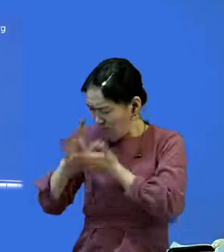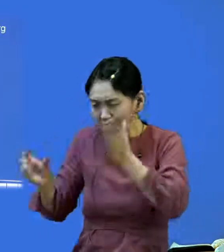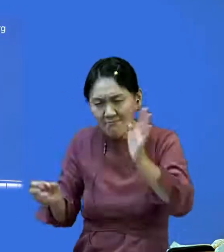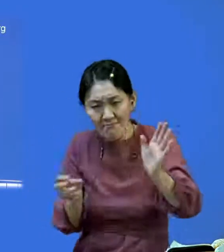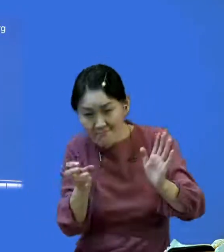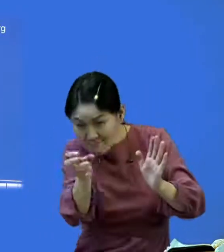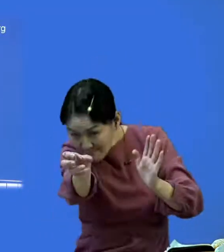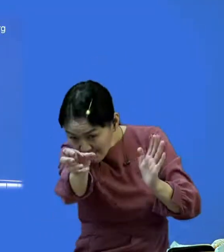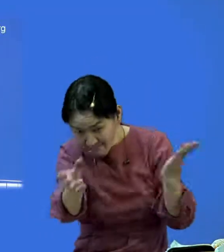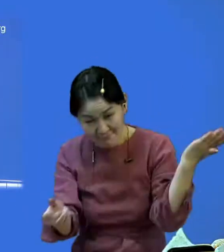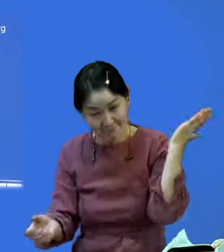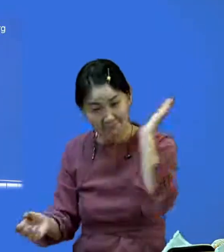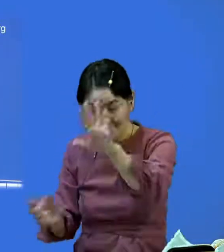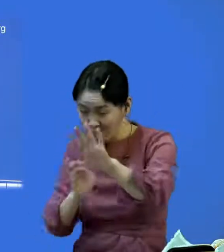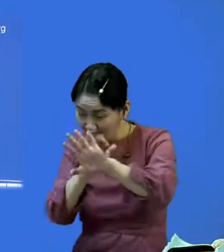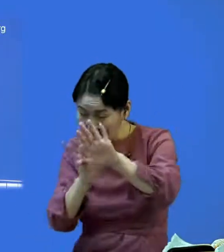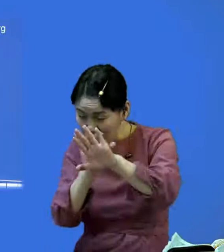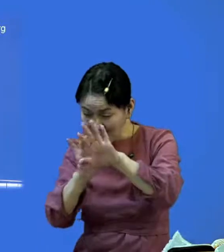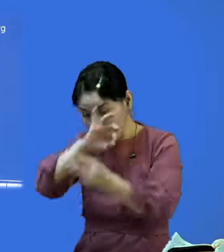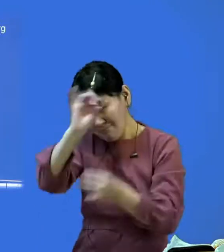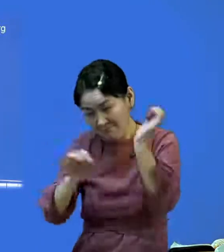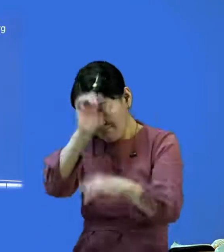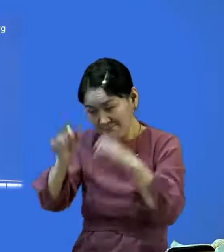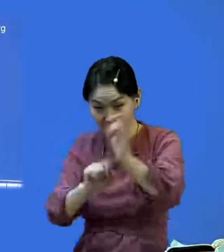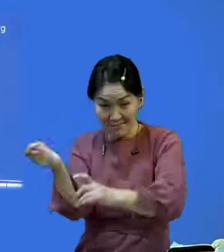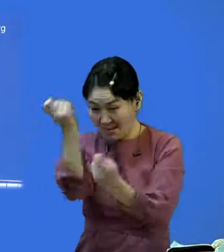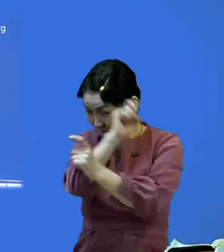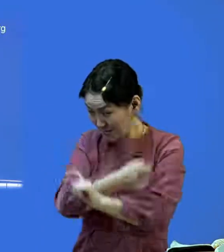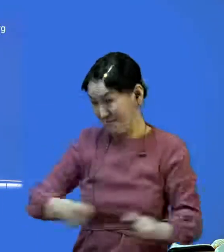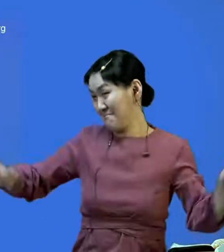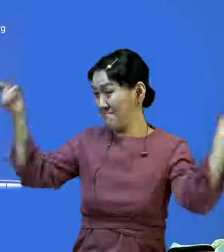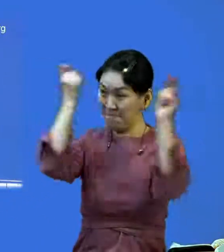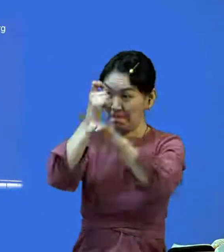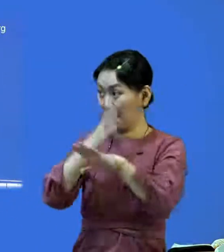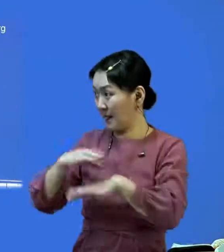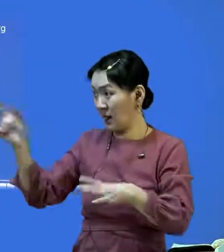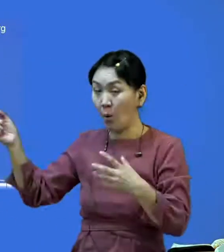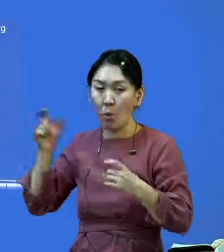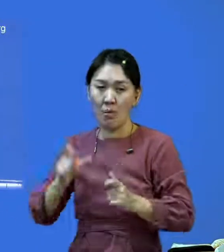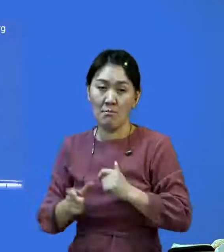За хичнээн одоо олон улсын хулгайч байлаа гэсэн тэрийг одоо авч явж чадах уу?